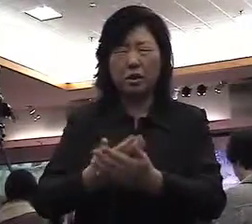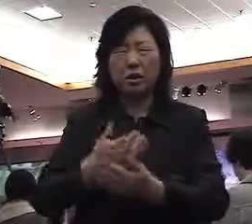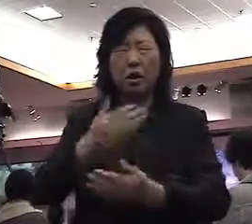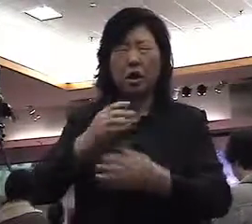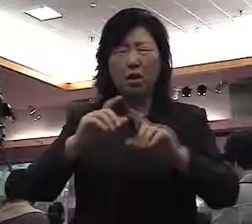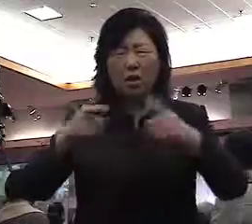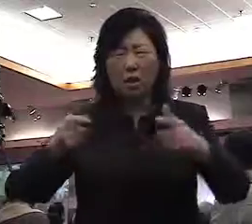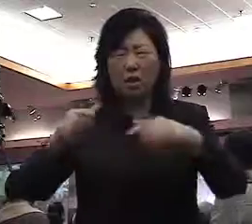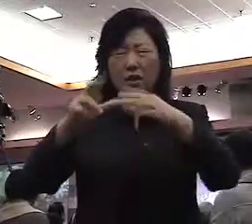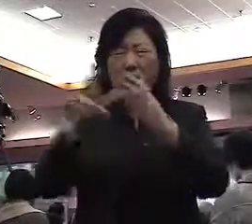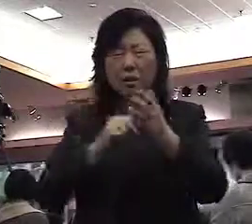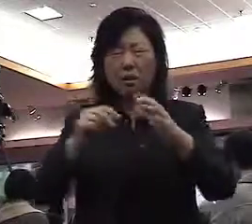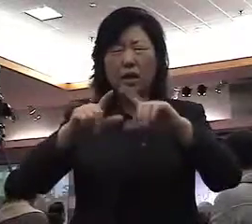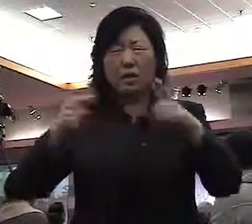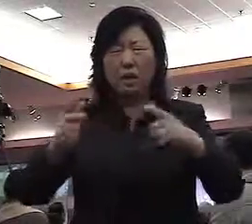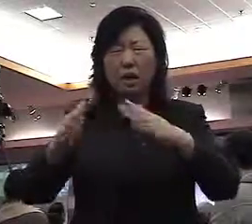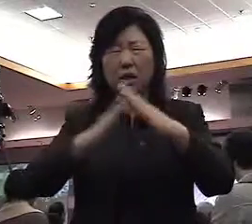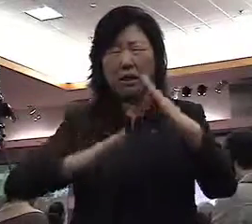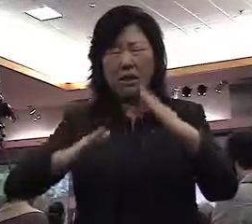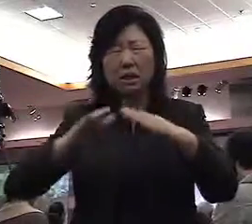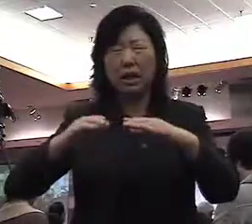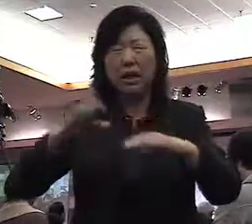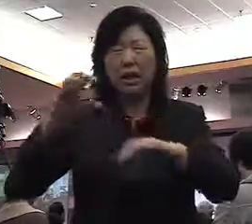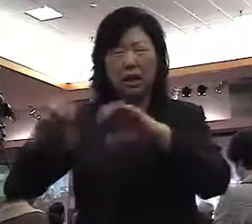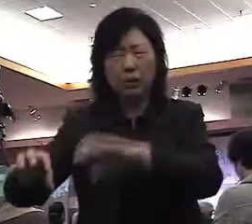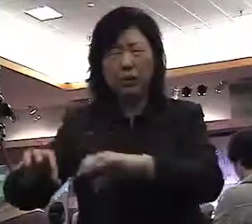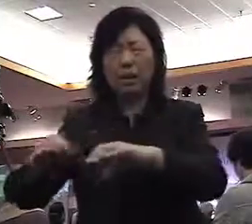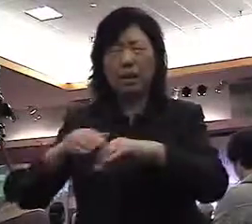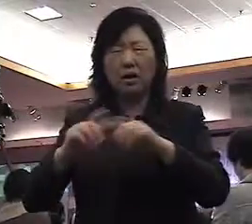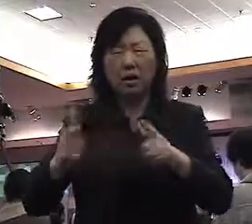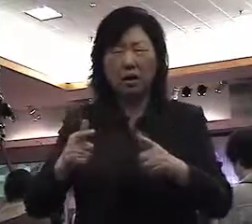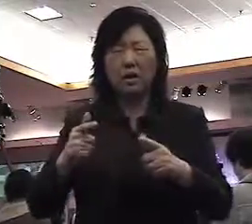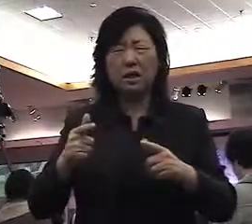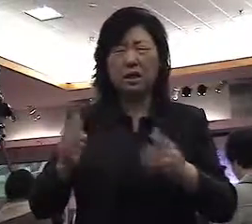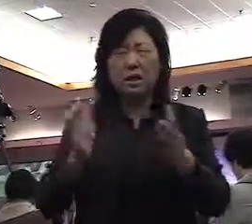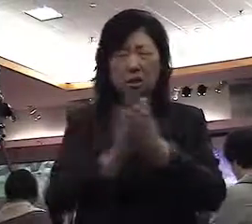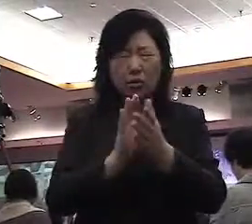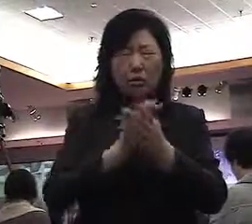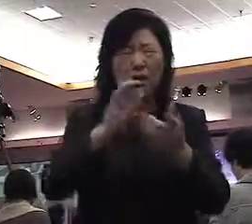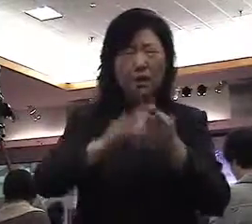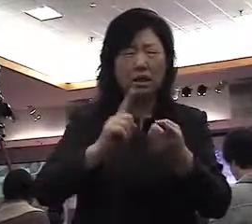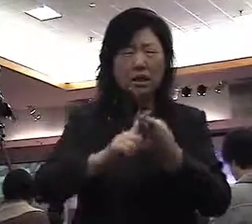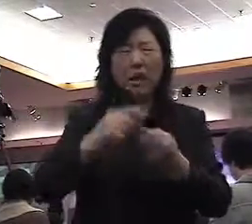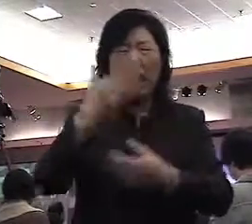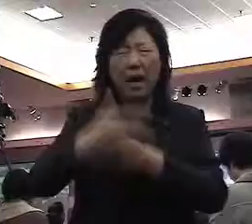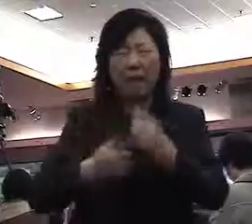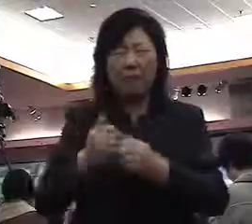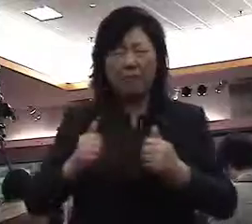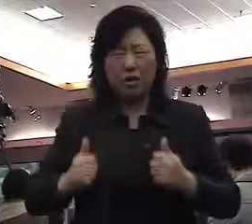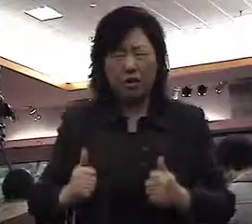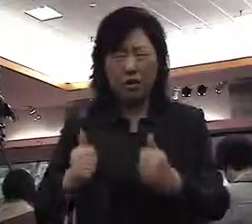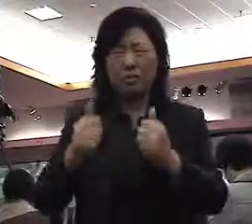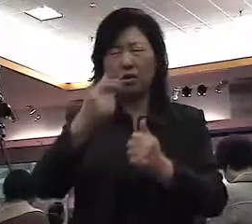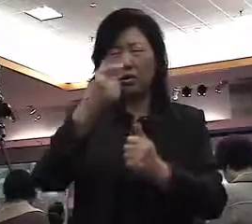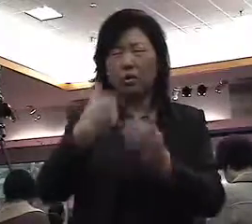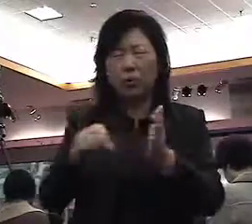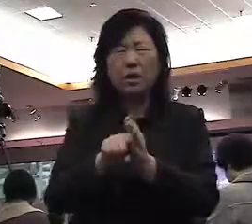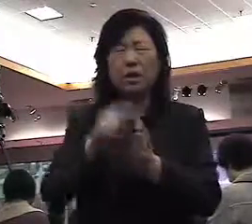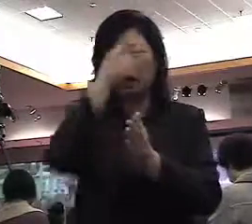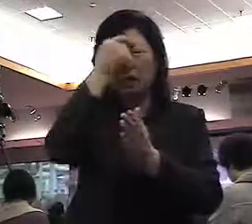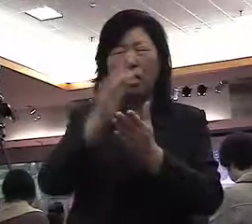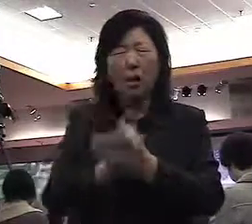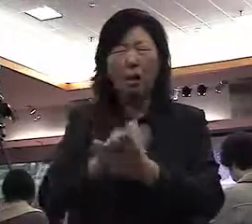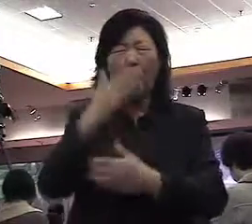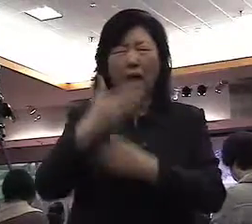있습니다. 우리의 간구와 지점을 들어주시옵소서. 지금 질병 가운데 있는 성도들이 많이